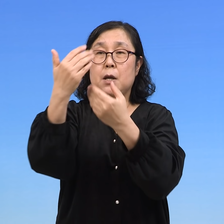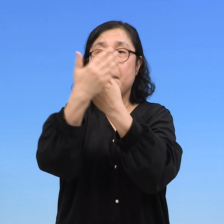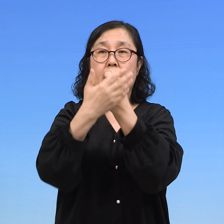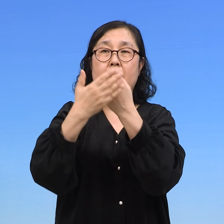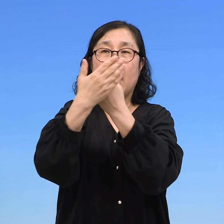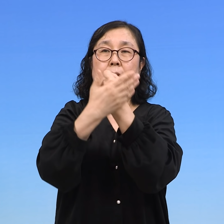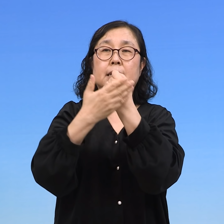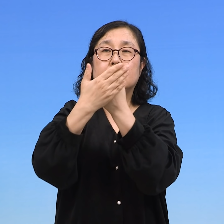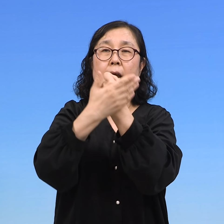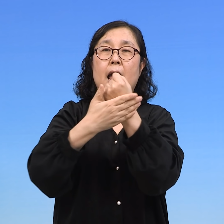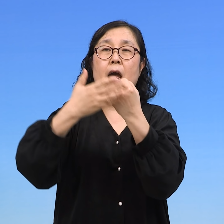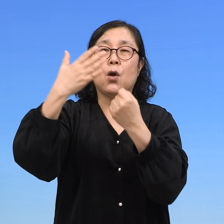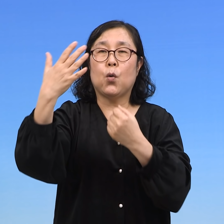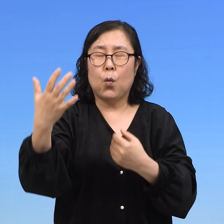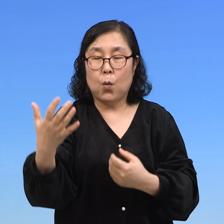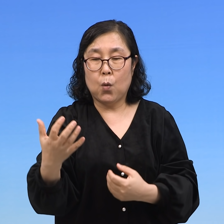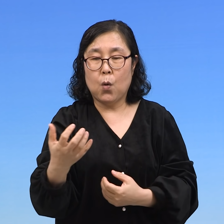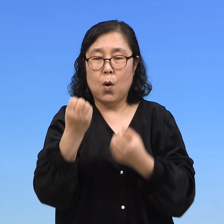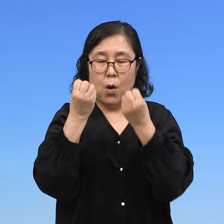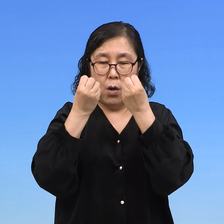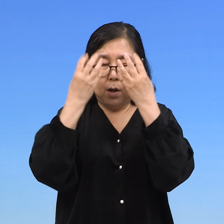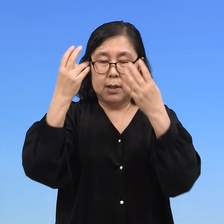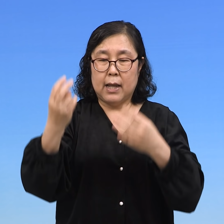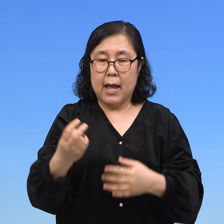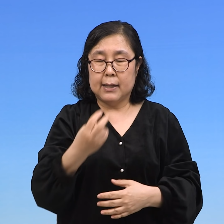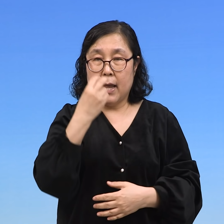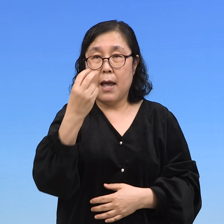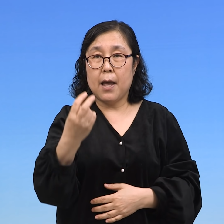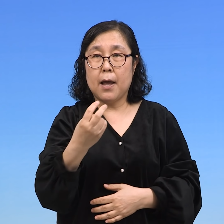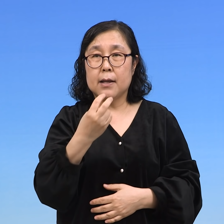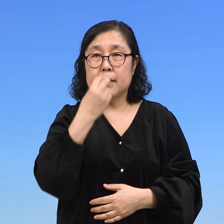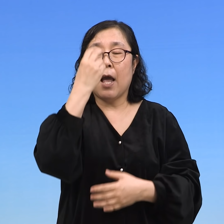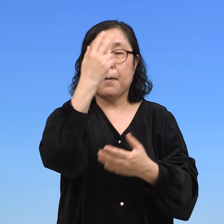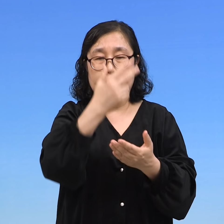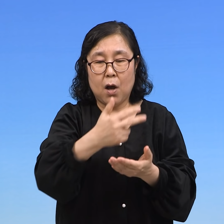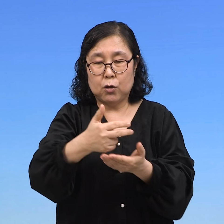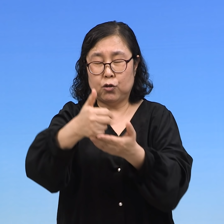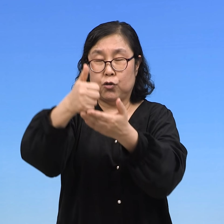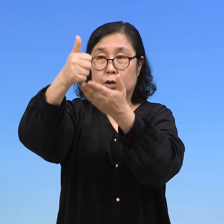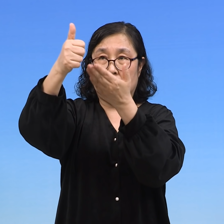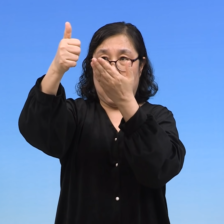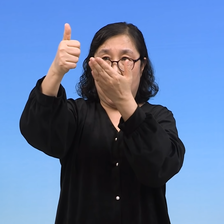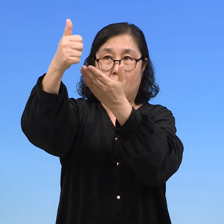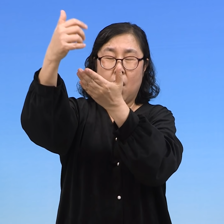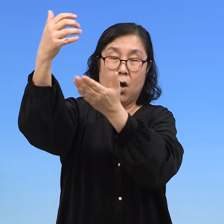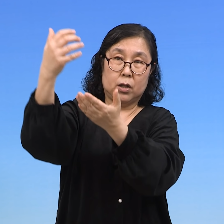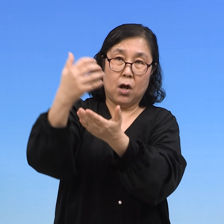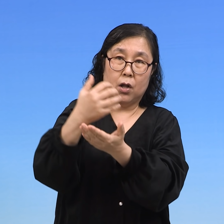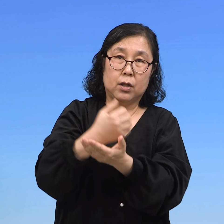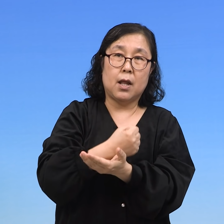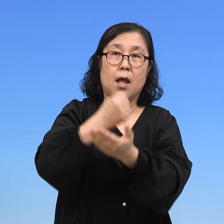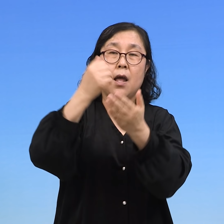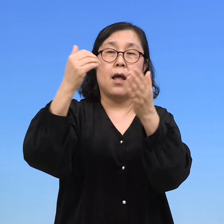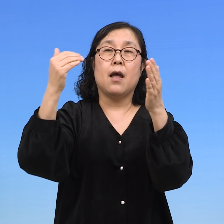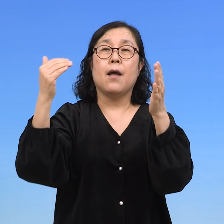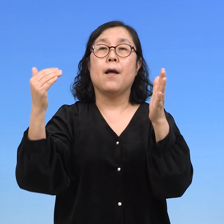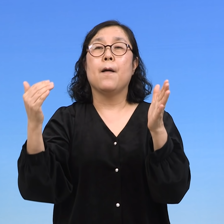여러분 이 십자가의 주님의 희생의 의미 새 생명 죽게 얻었네